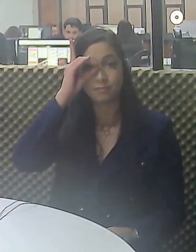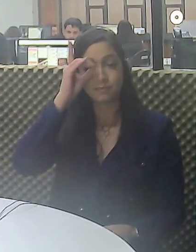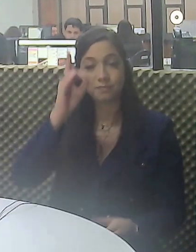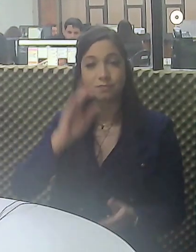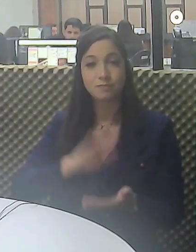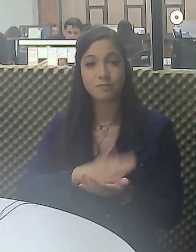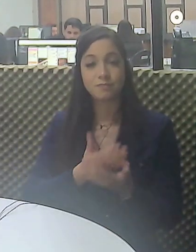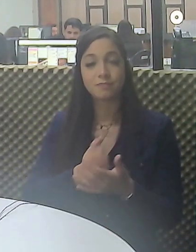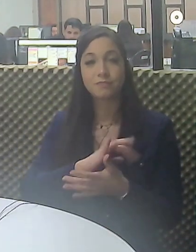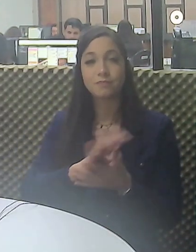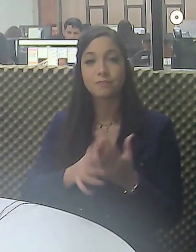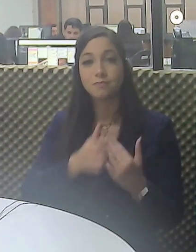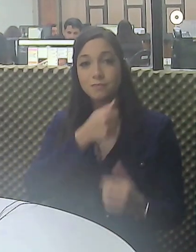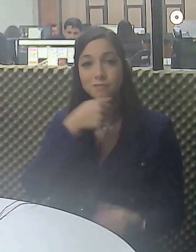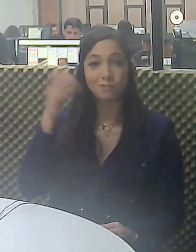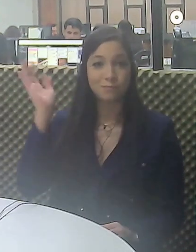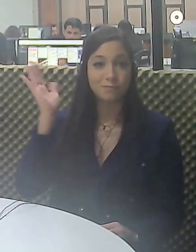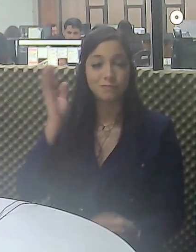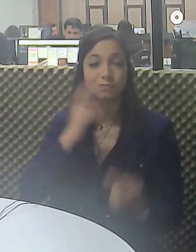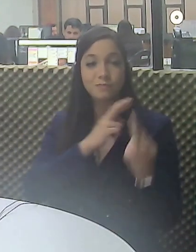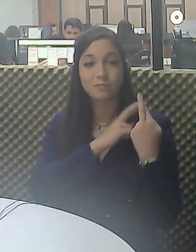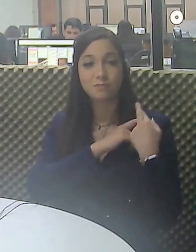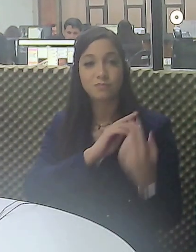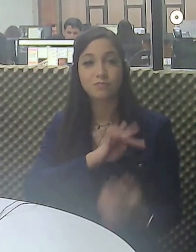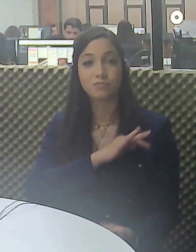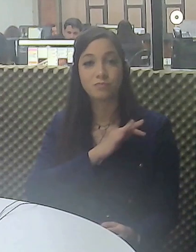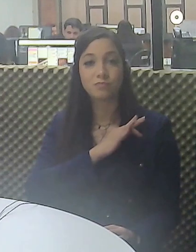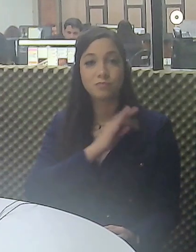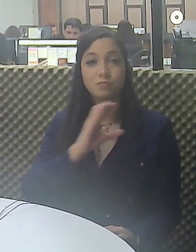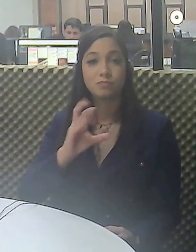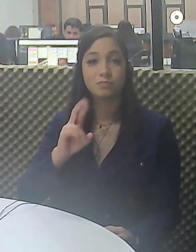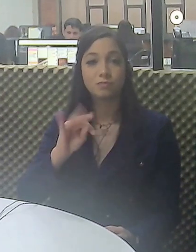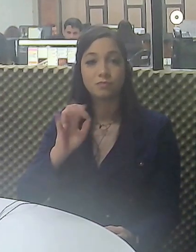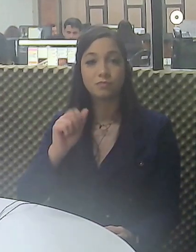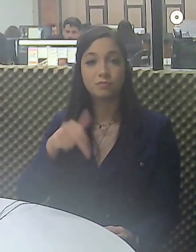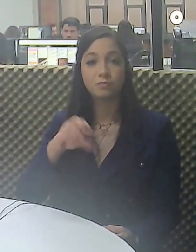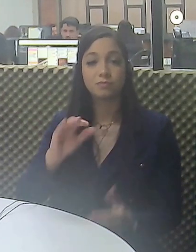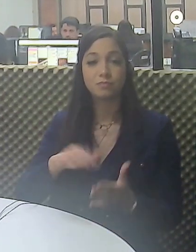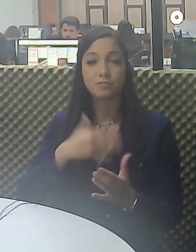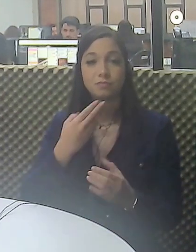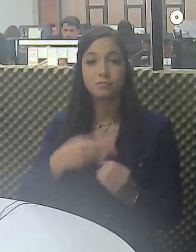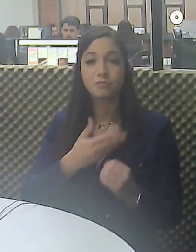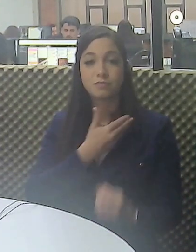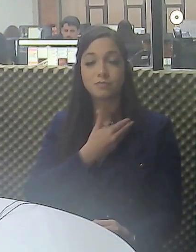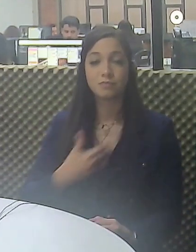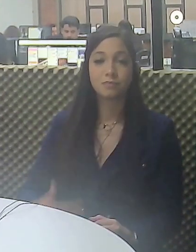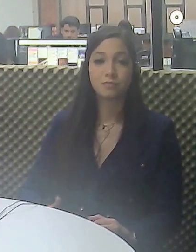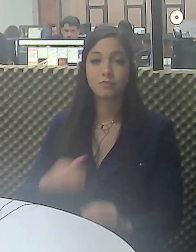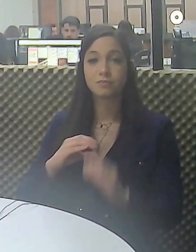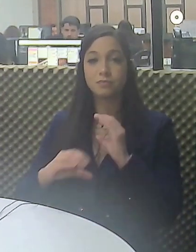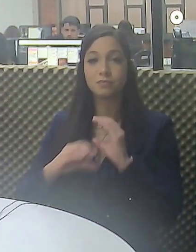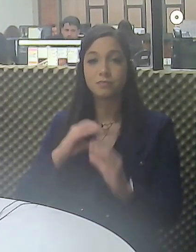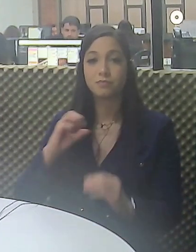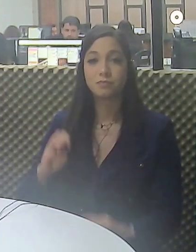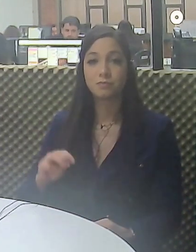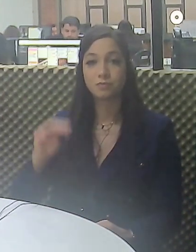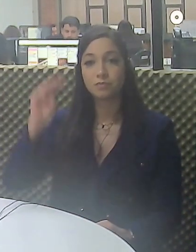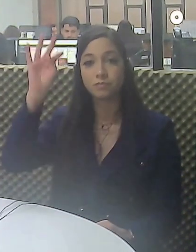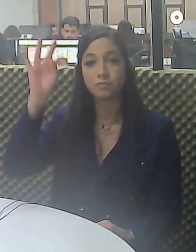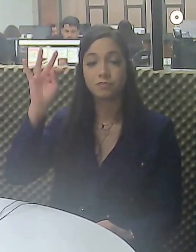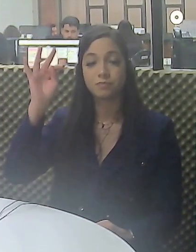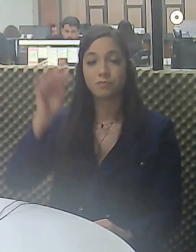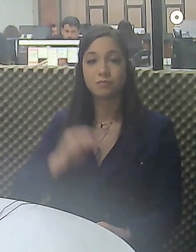Aires. Tradução em Libras, Amanda Valentim. Responsável técnico, Cristiano Silva. Secretário Municipal de Governo e